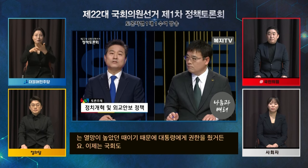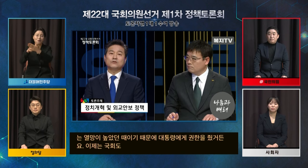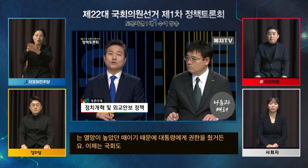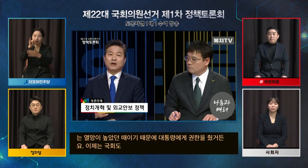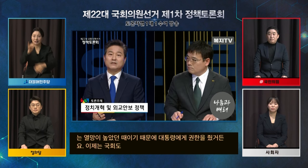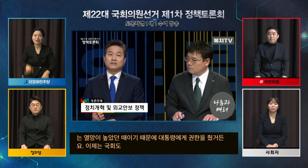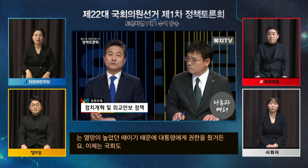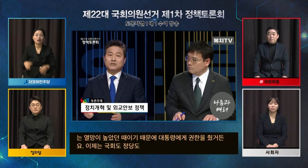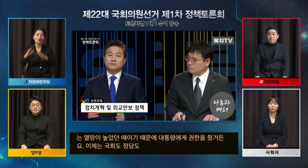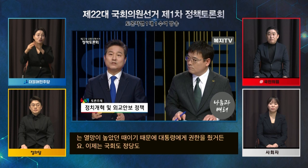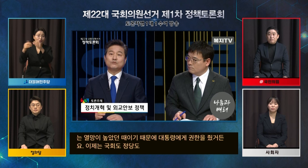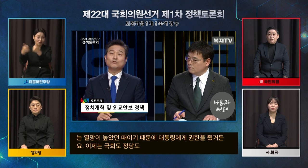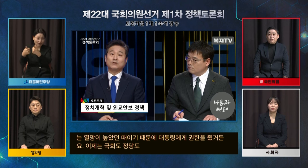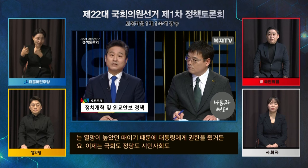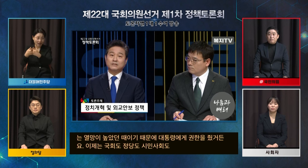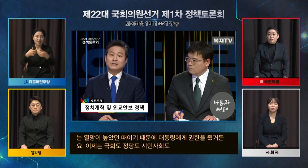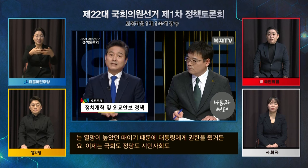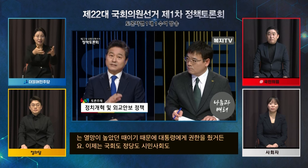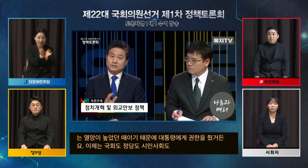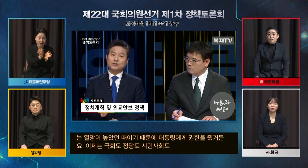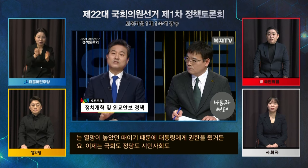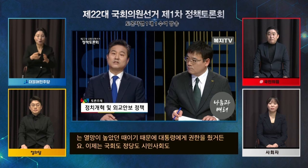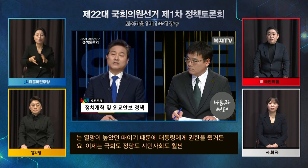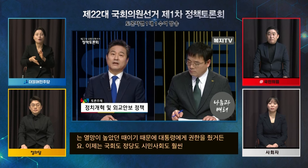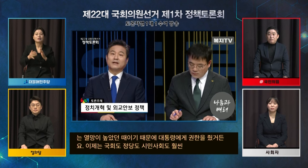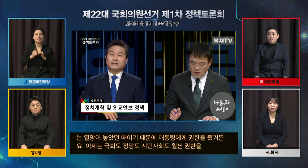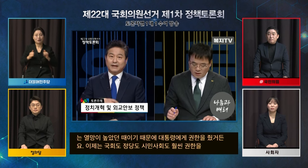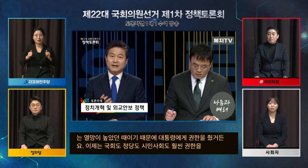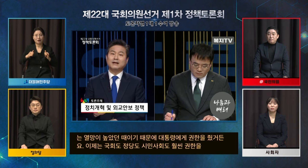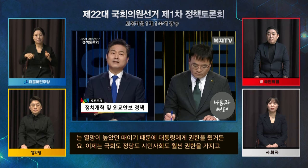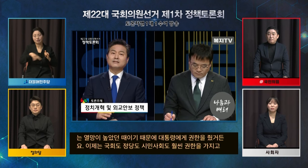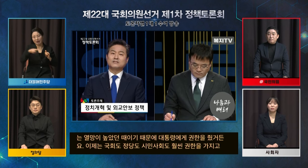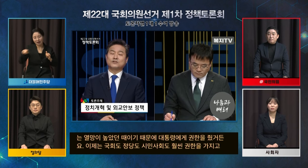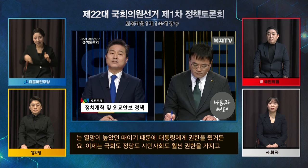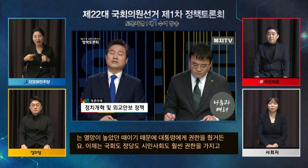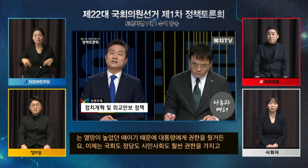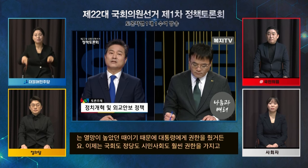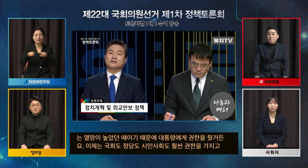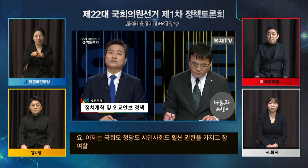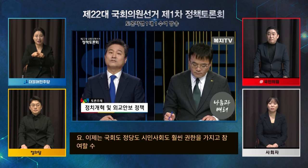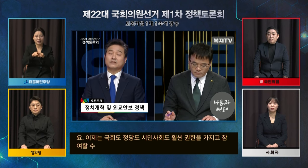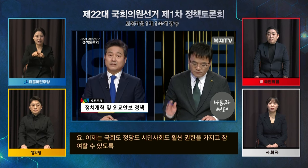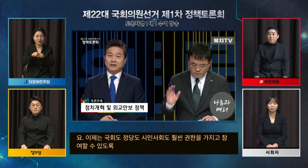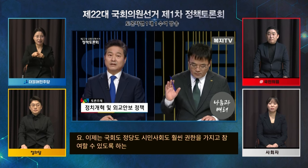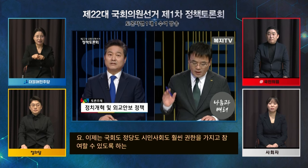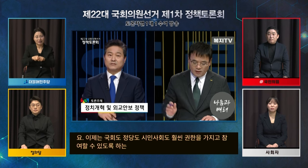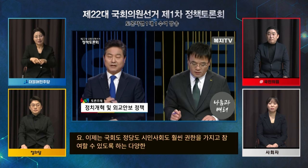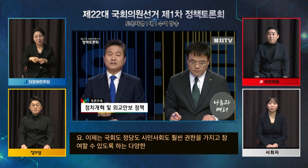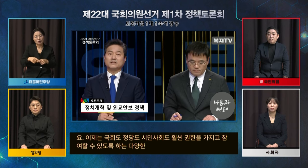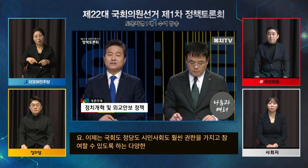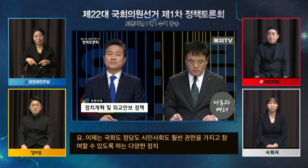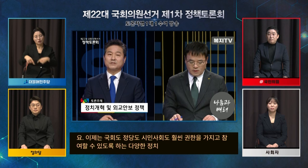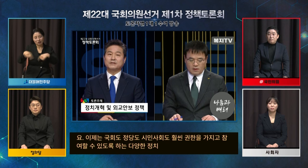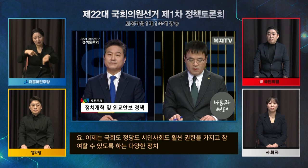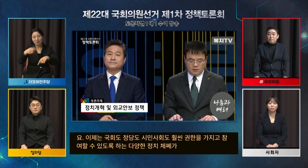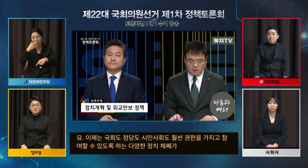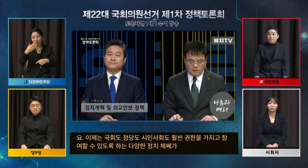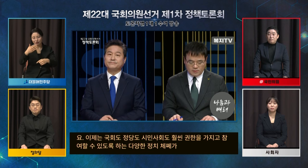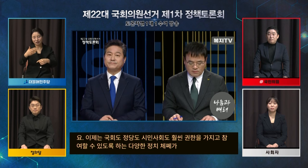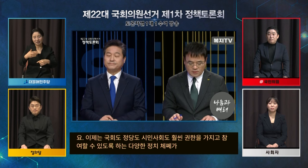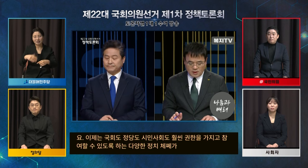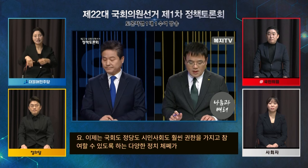훨씬 더 권한을 가지고 참여할 수 있도록 하는 그런 정치 체제. 다양한 정치 체제가 들어서야 된다. 저는 당연히 찬성합니다.